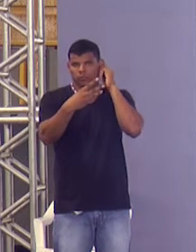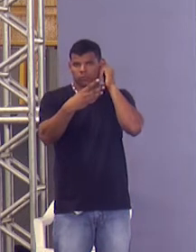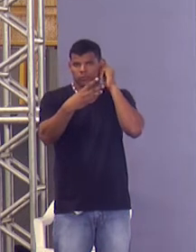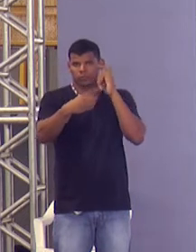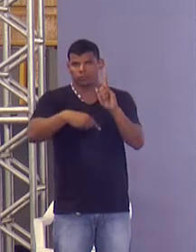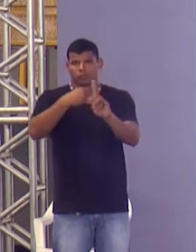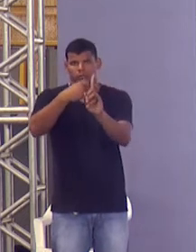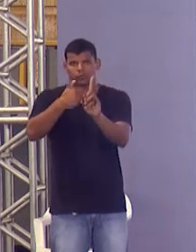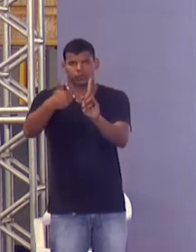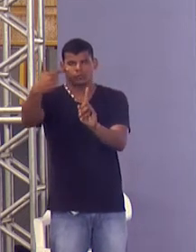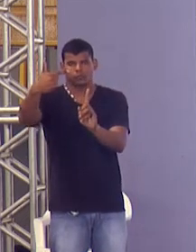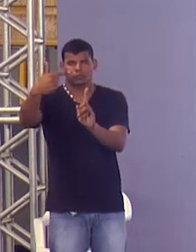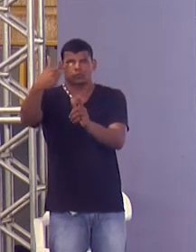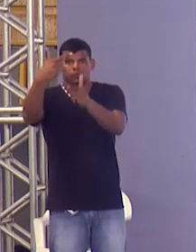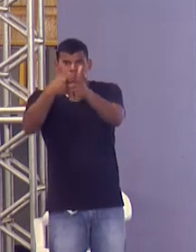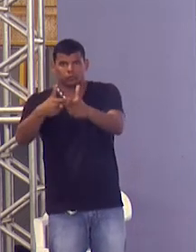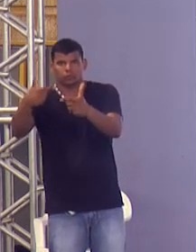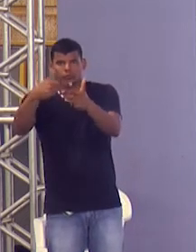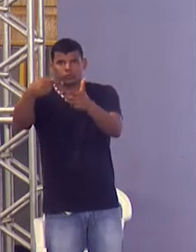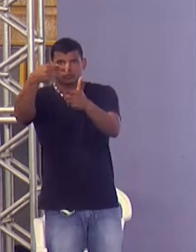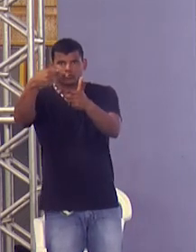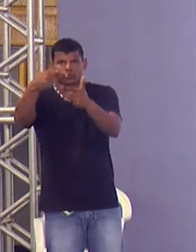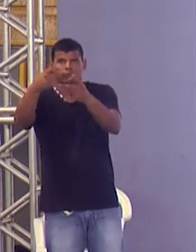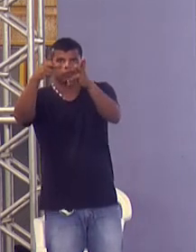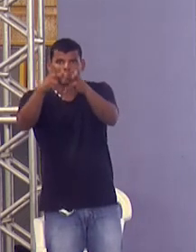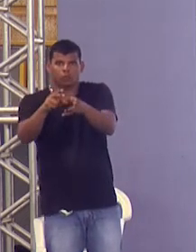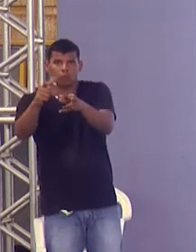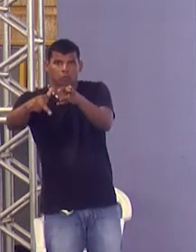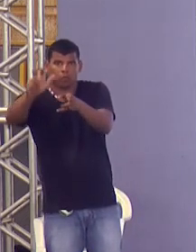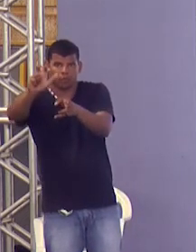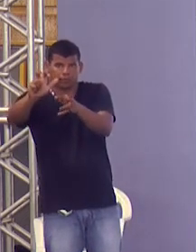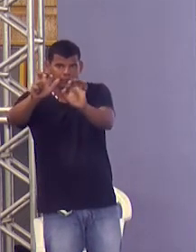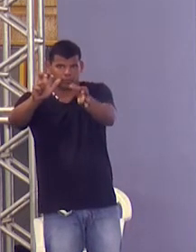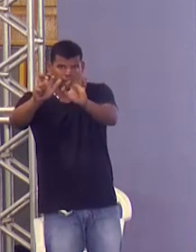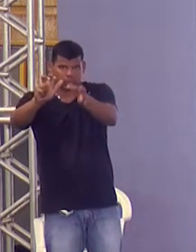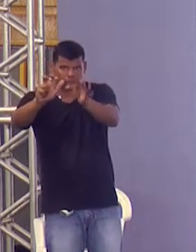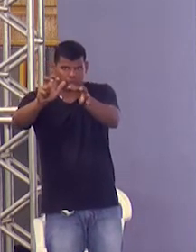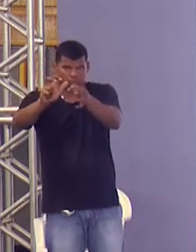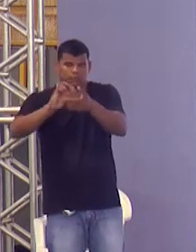somou 12, dividiu o resultado por 7 e obteve 15.